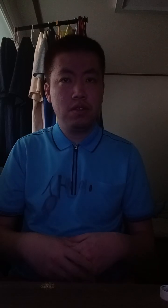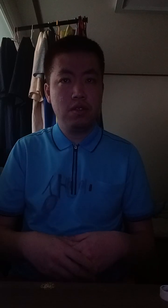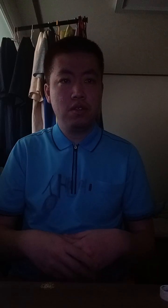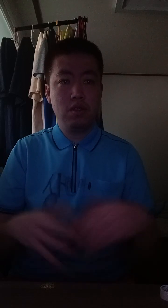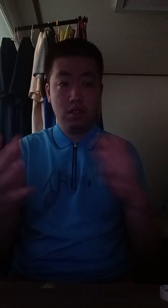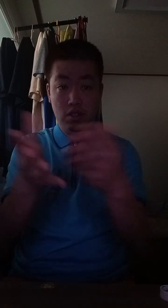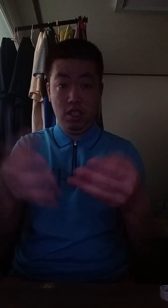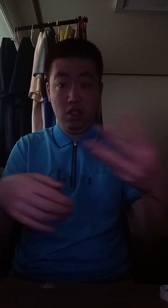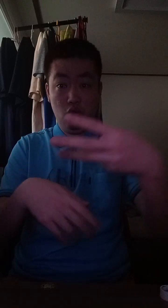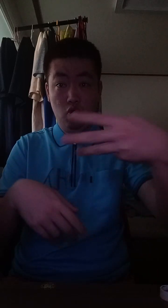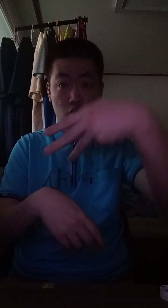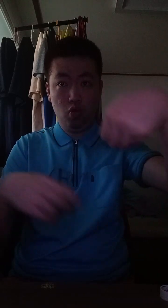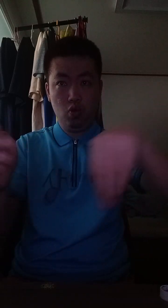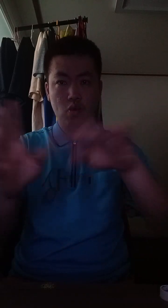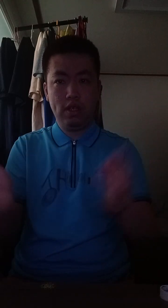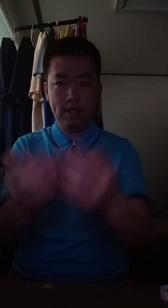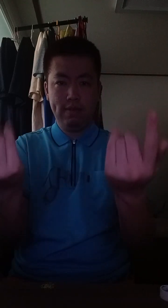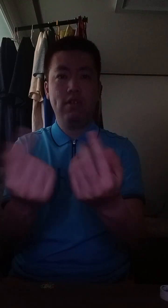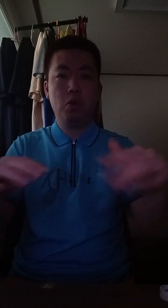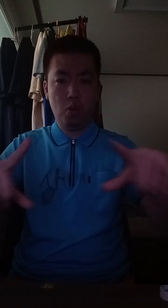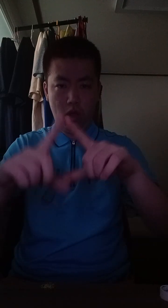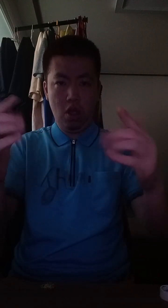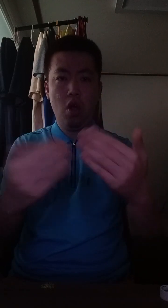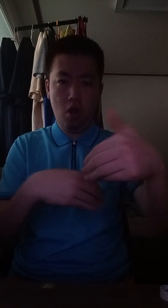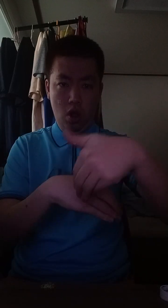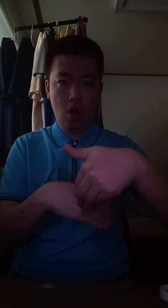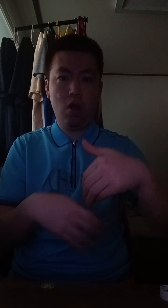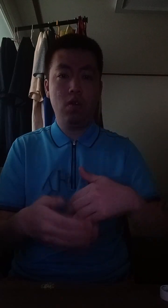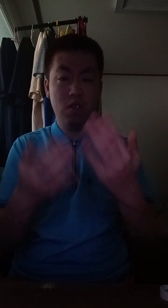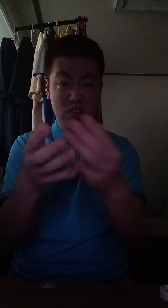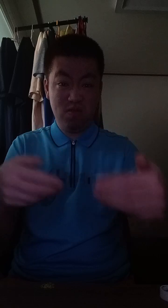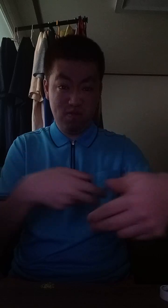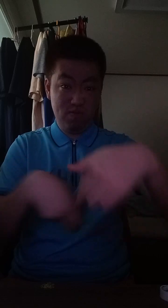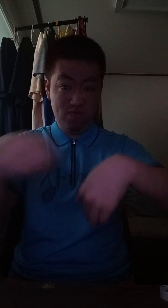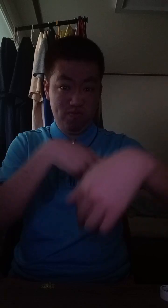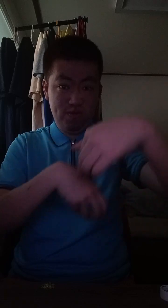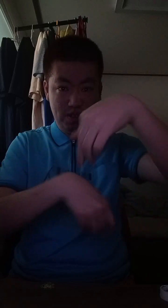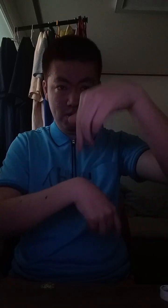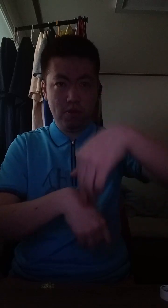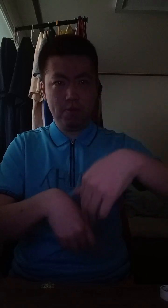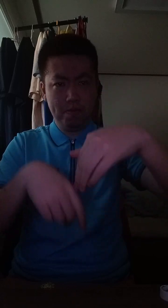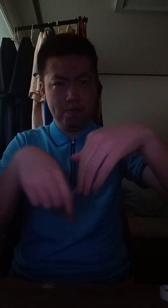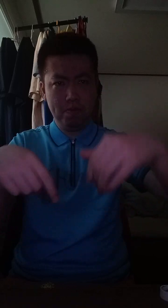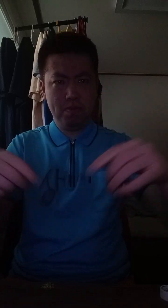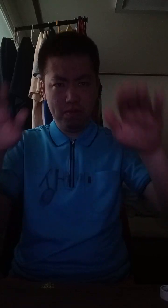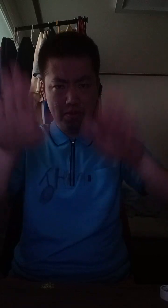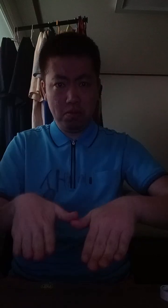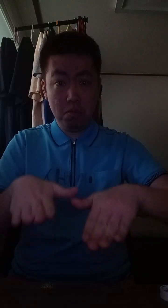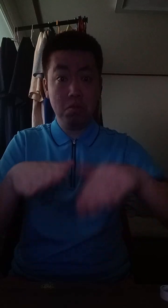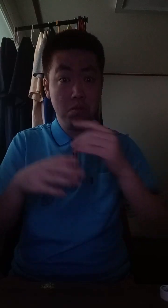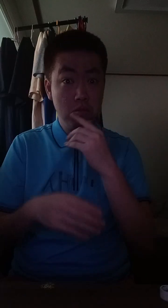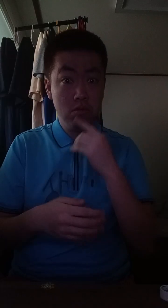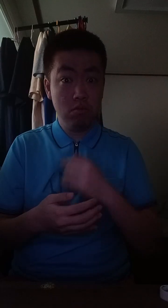서울 지하철 4호선 동대문 역사문화공원역. 지하철을 타려는 한 여성이 갑자기 털썩 주저앉습니다.